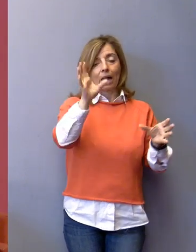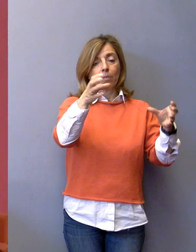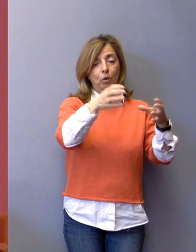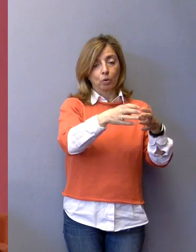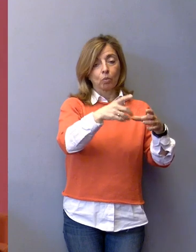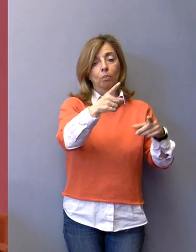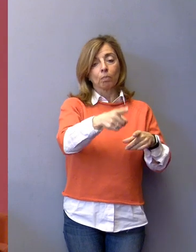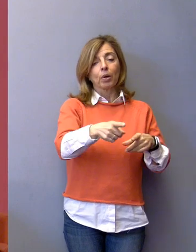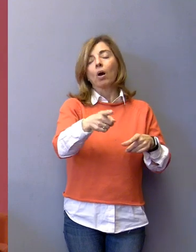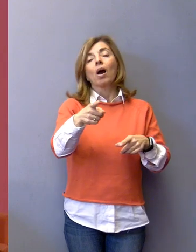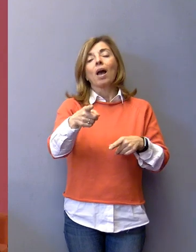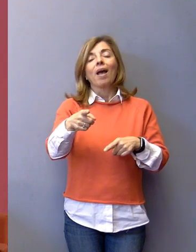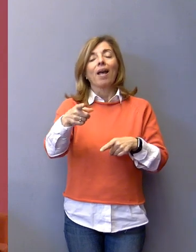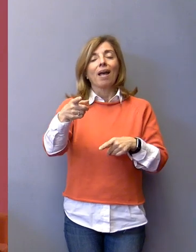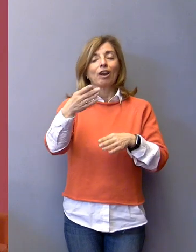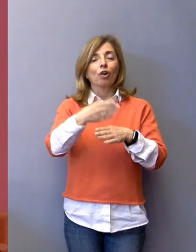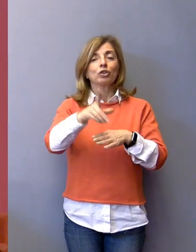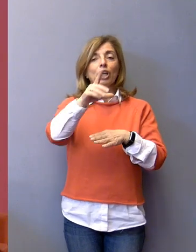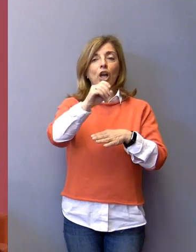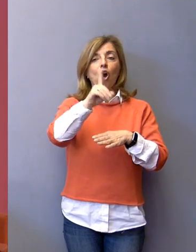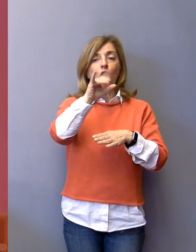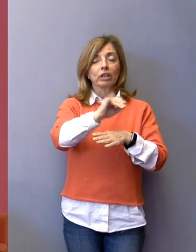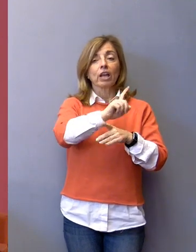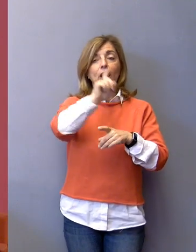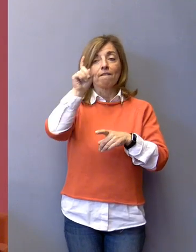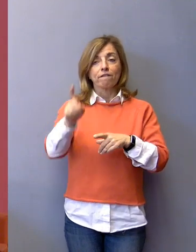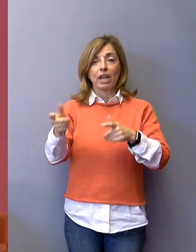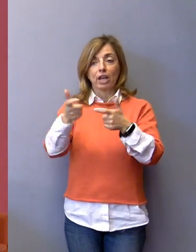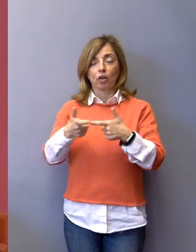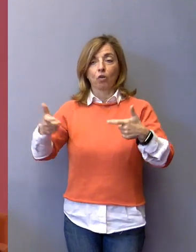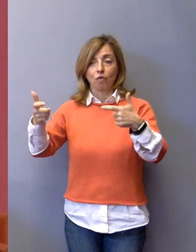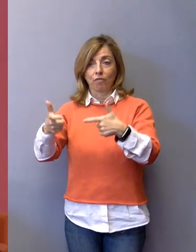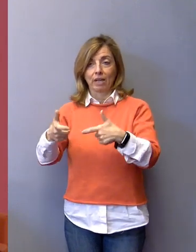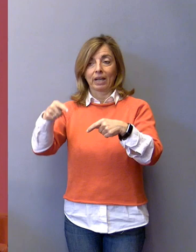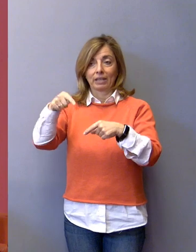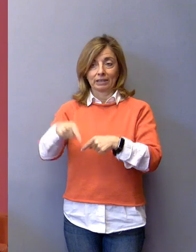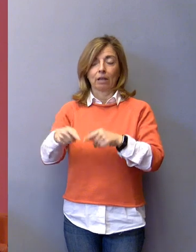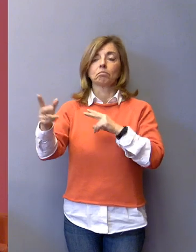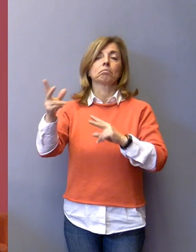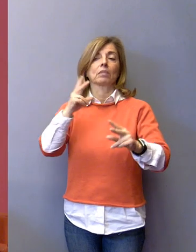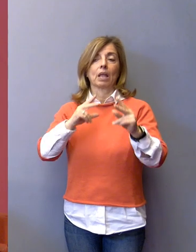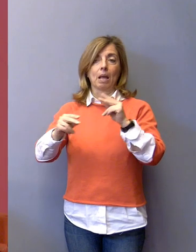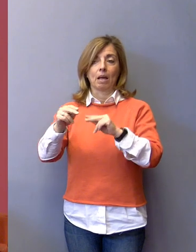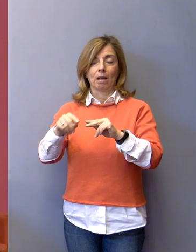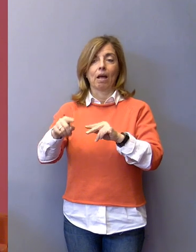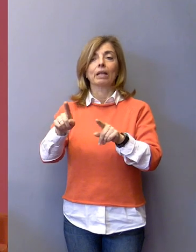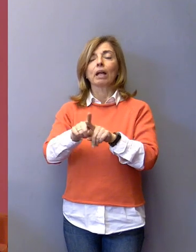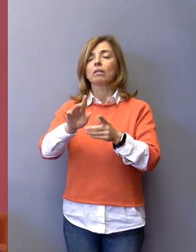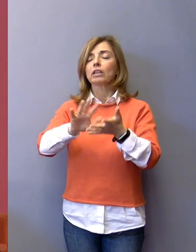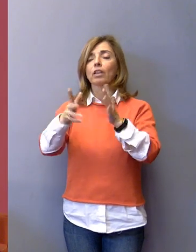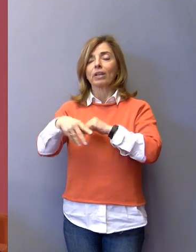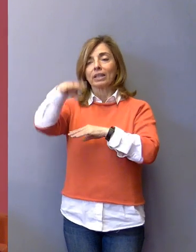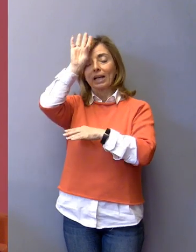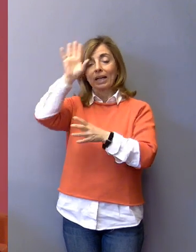conferenza capigruppo oppure inammissibile riaffrontare la discussione che però lei mi permetto di suggerire doveva